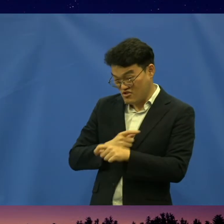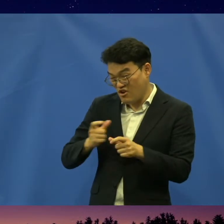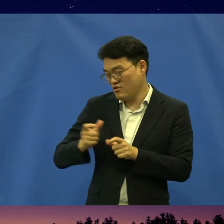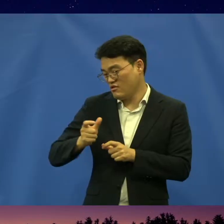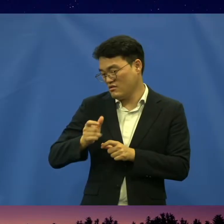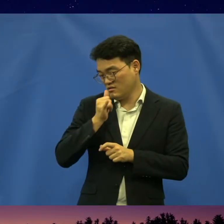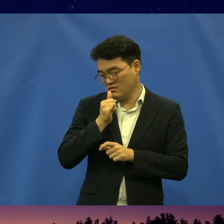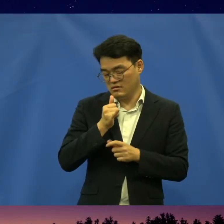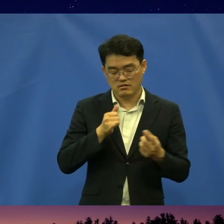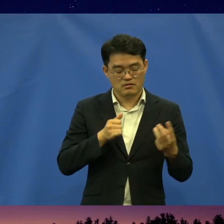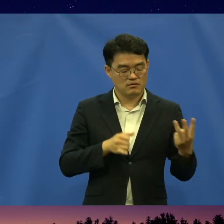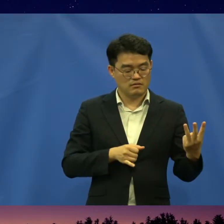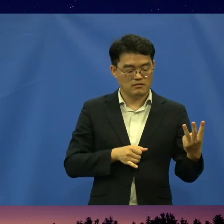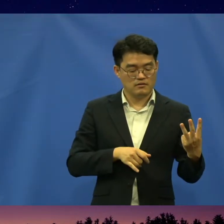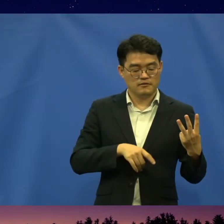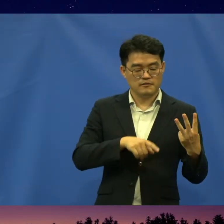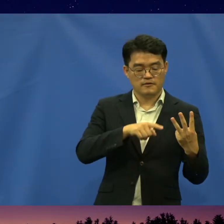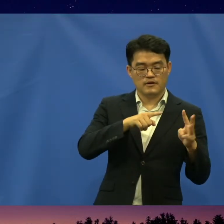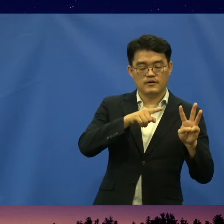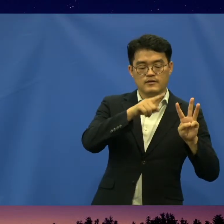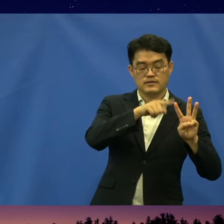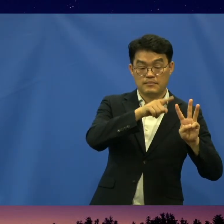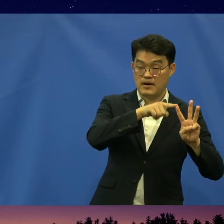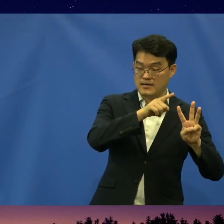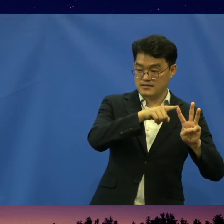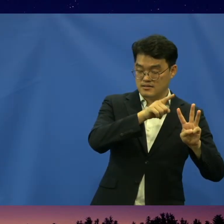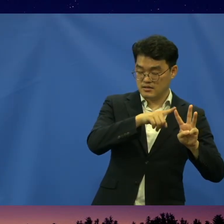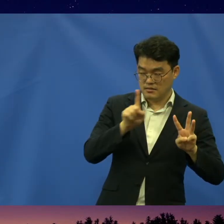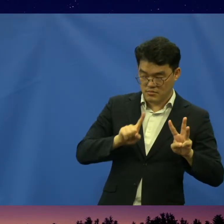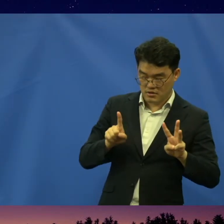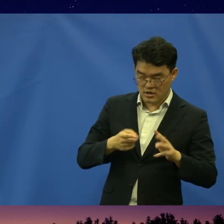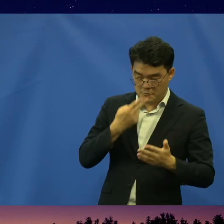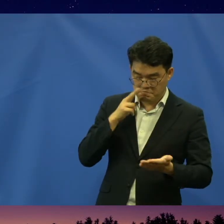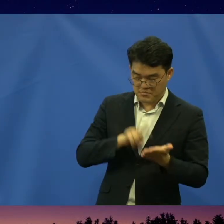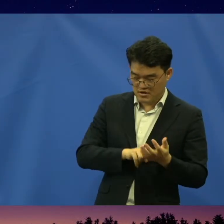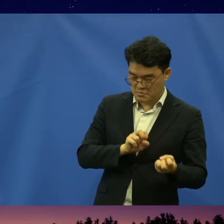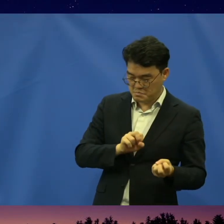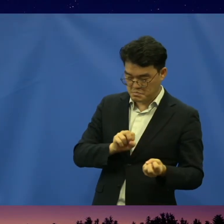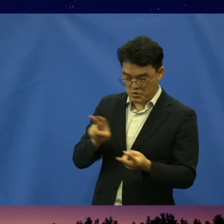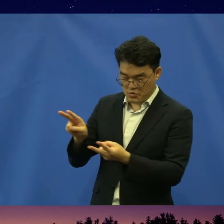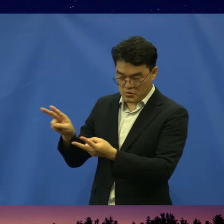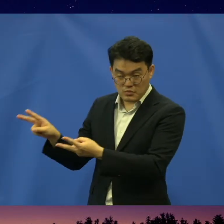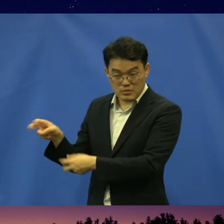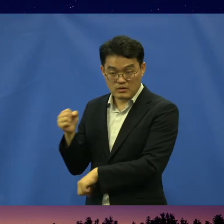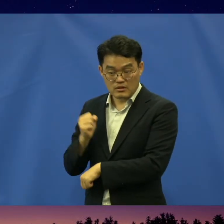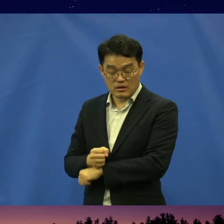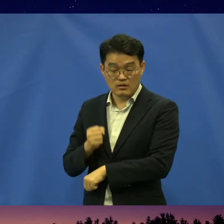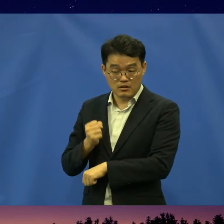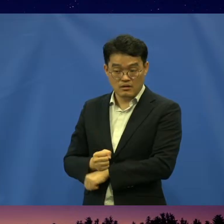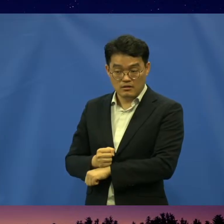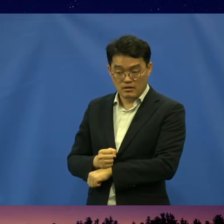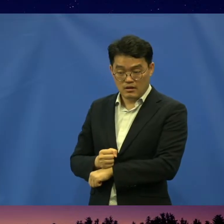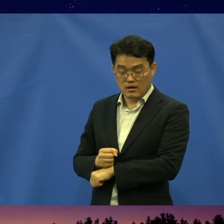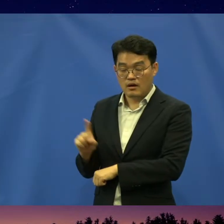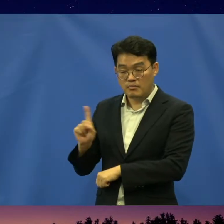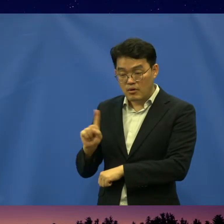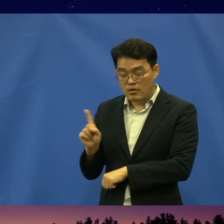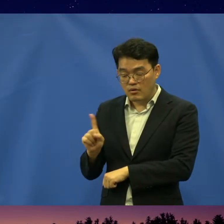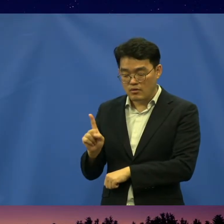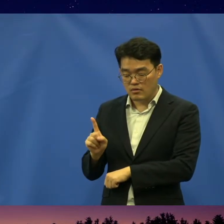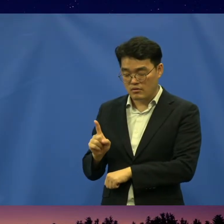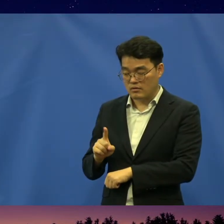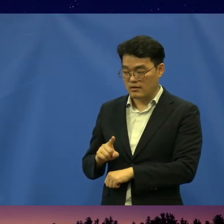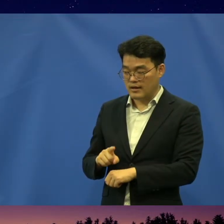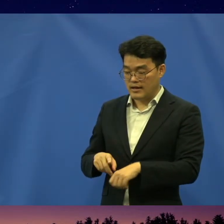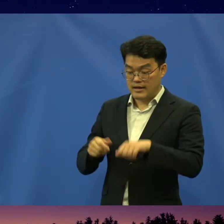종을 통해서 편지를 하나 보내는데, 산발랏이 5번째는 그 종자의 손에 봉하지 않은 편지를 들려내게 보냈는데,